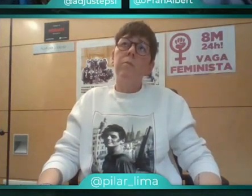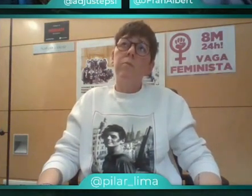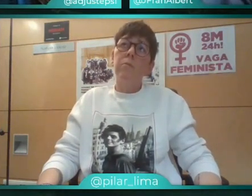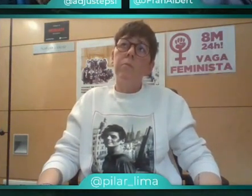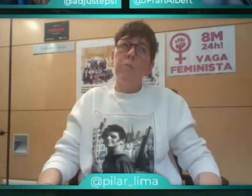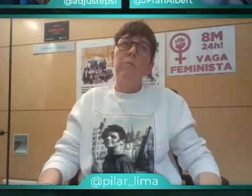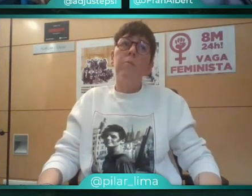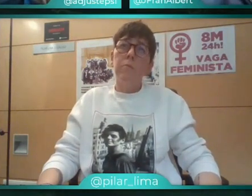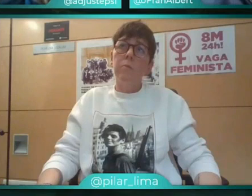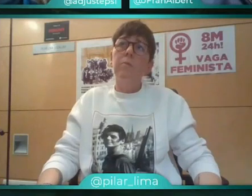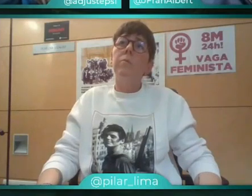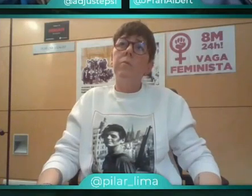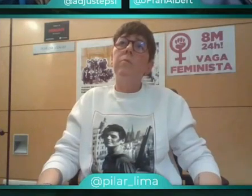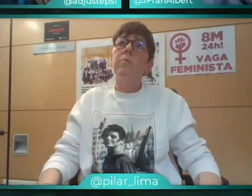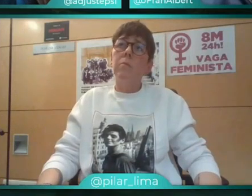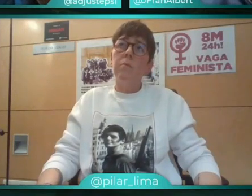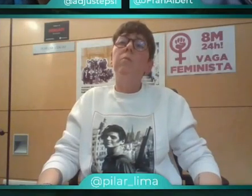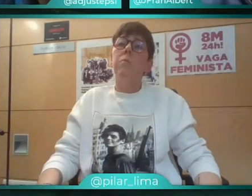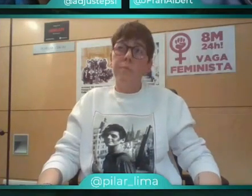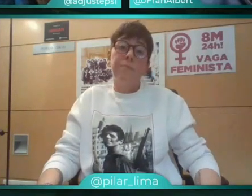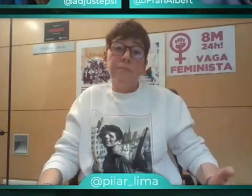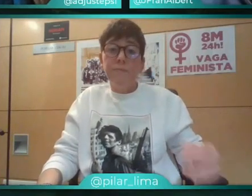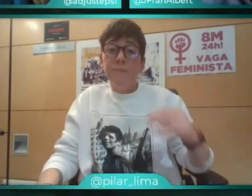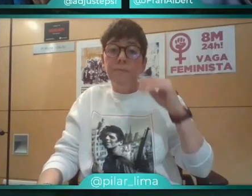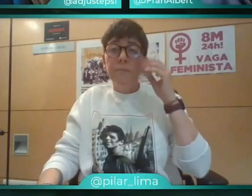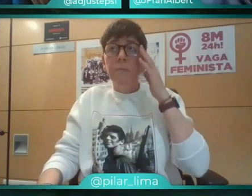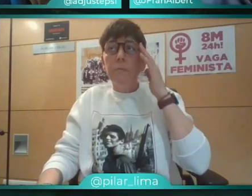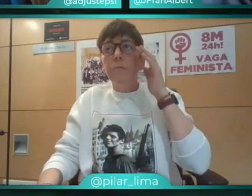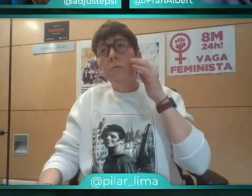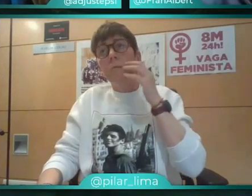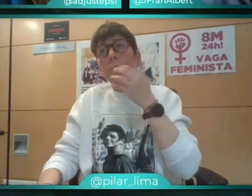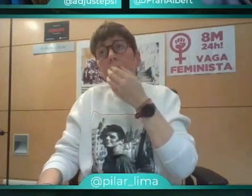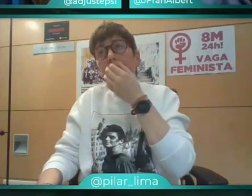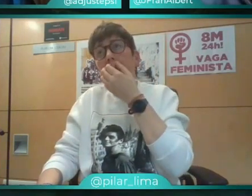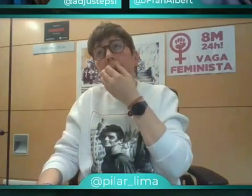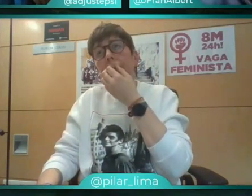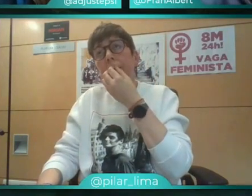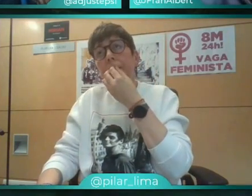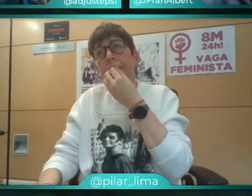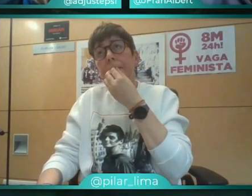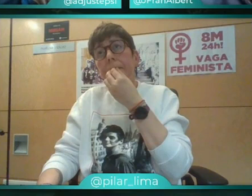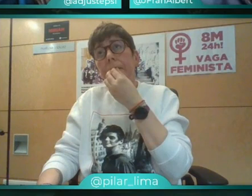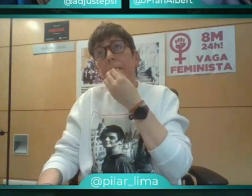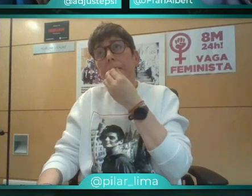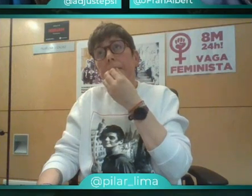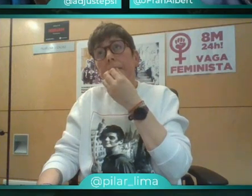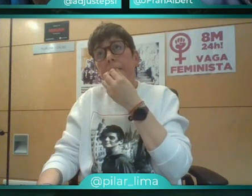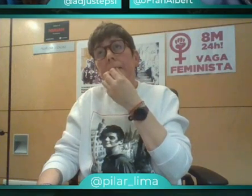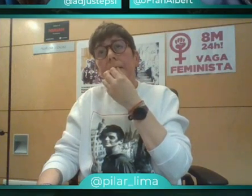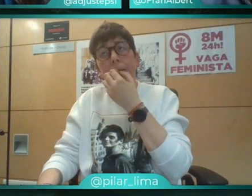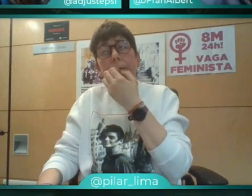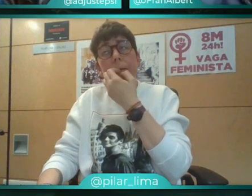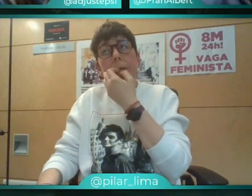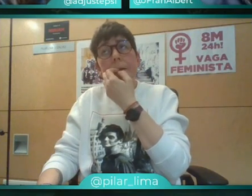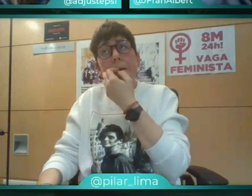después de lo que había pasado con Irene Montero o después de lo que había pasado en otras circunstancias diciendo